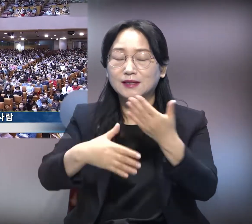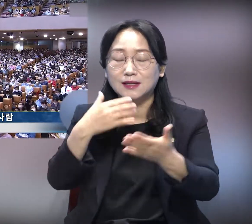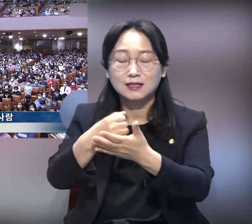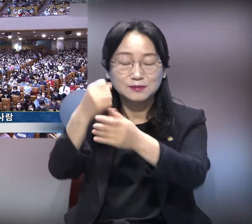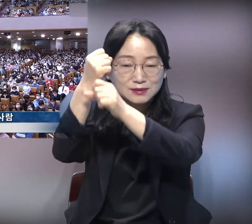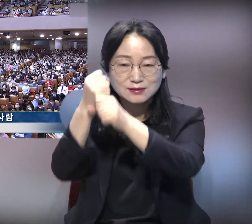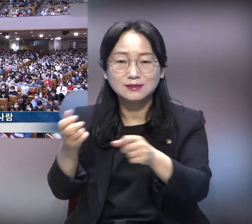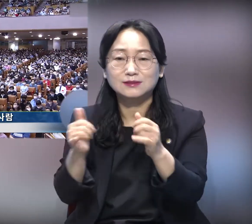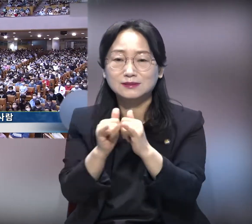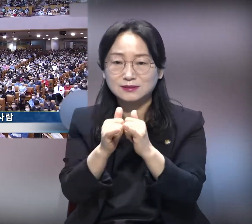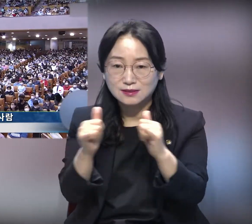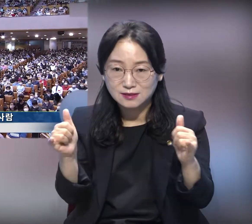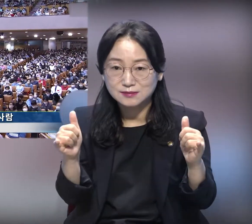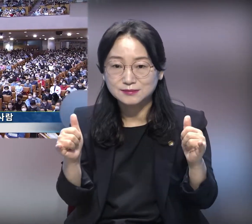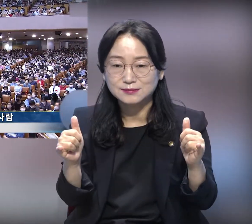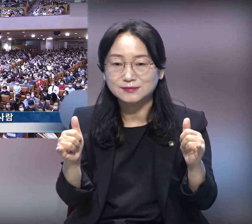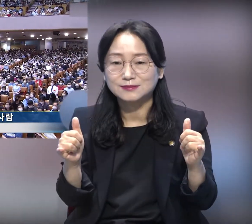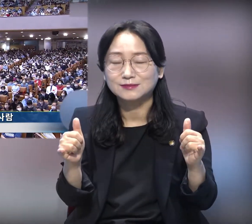하나님을 의지하는 사람.